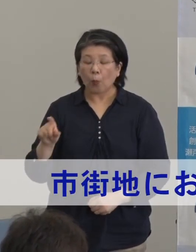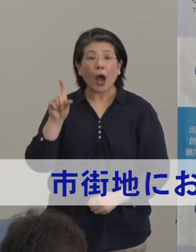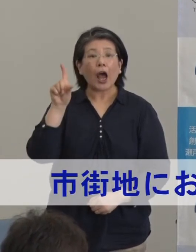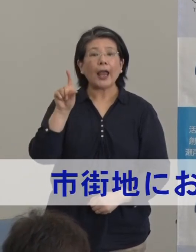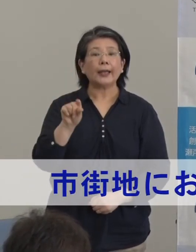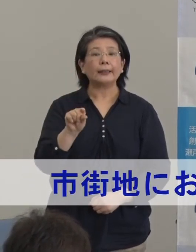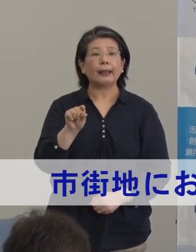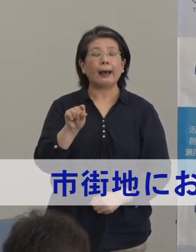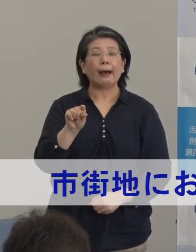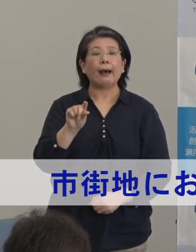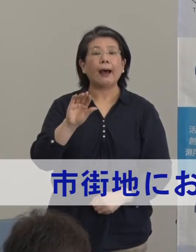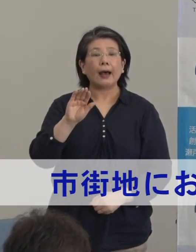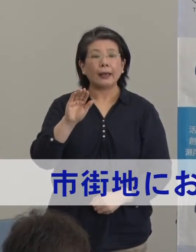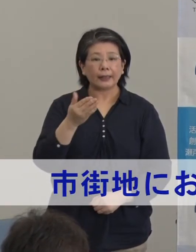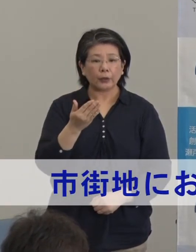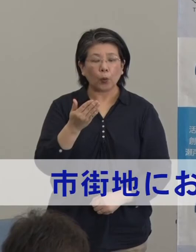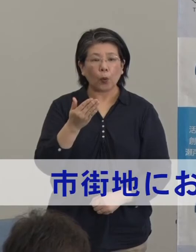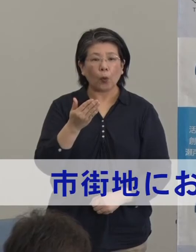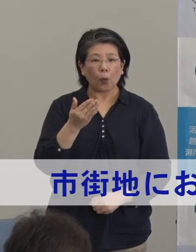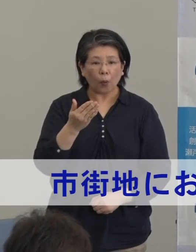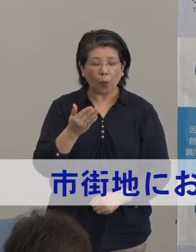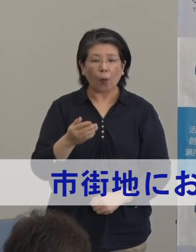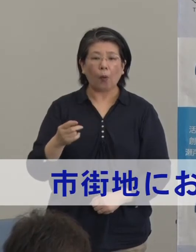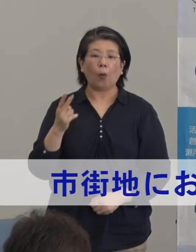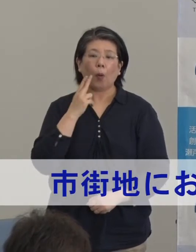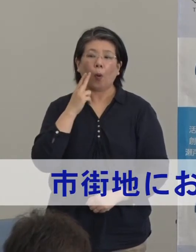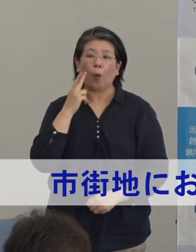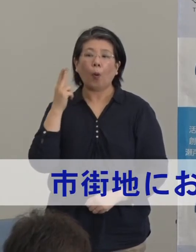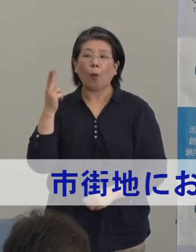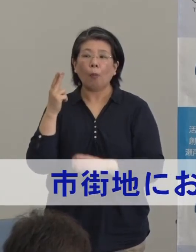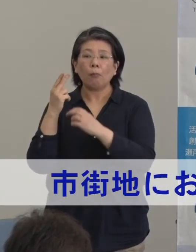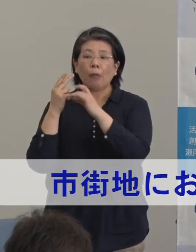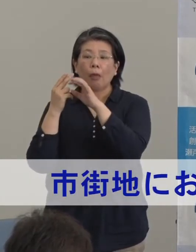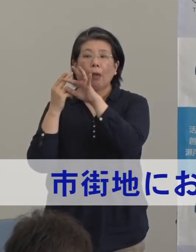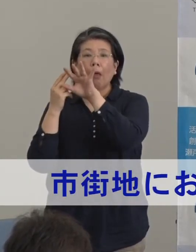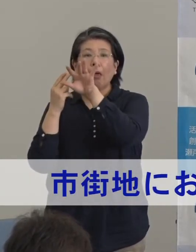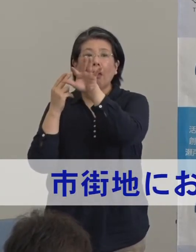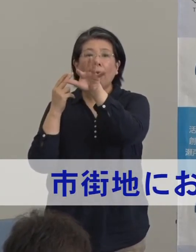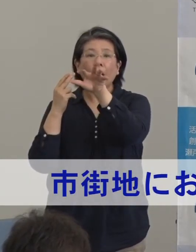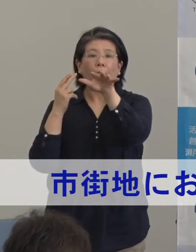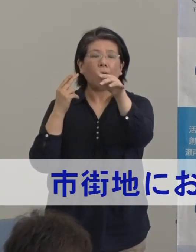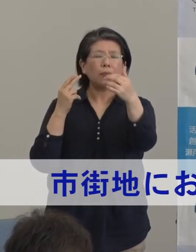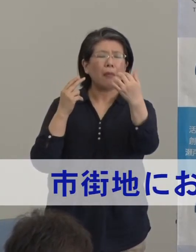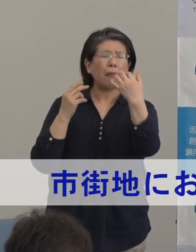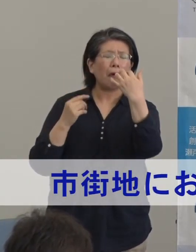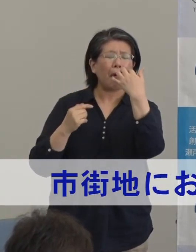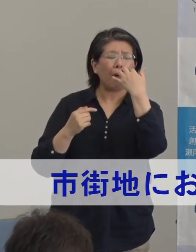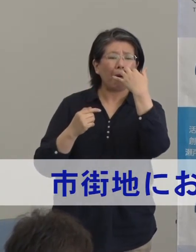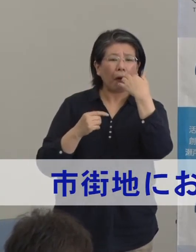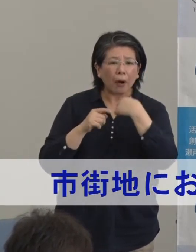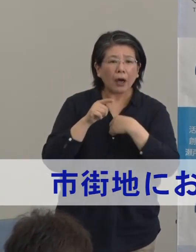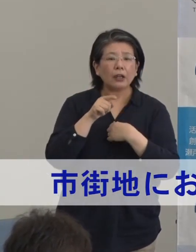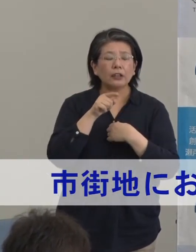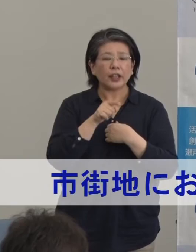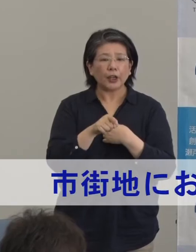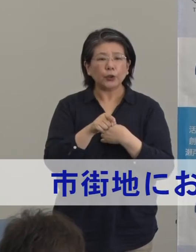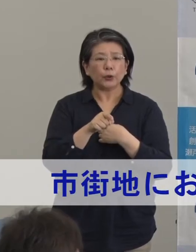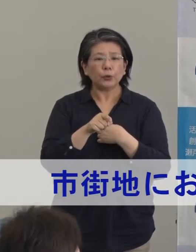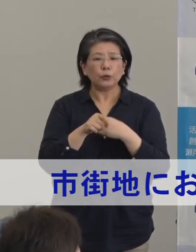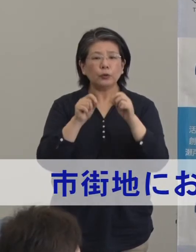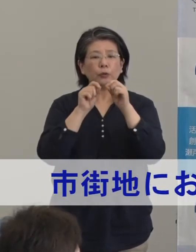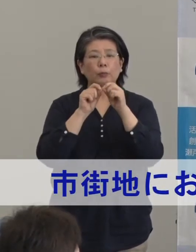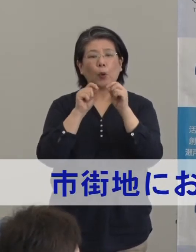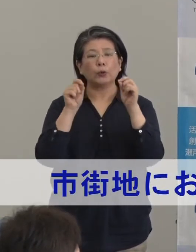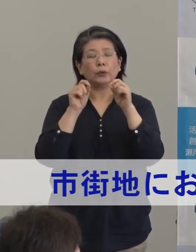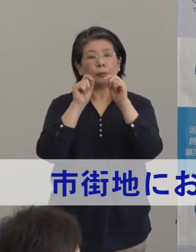にいわゆる受動喫煙の問題がその後大きくなりまして、まあ、屋外、全部屋外ですので基本的には喫煙禁止